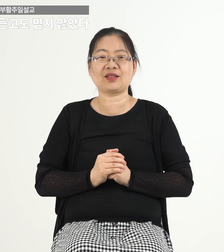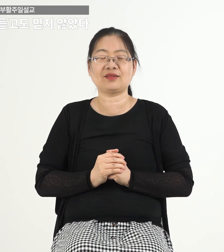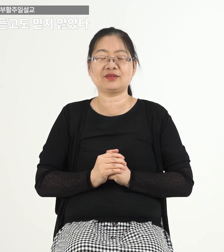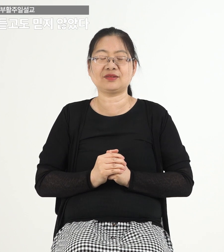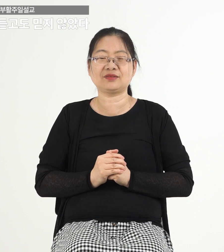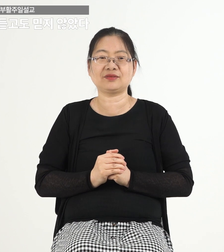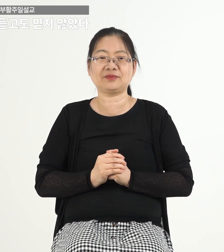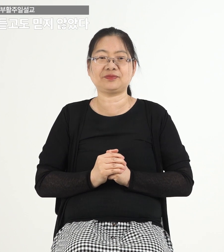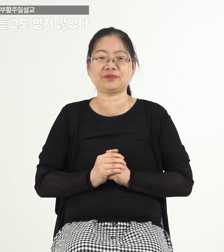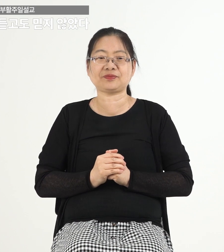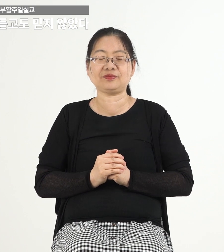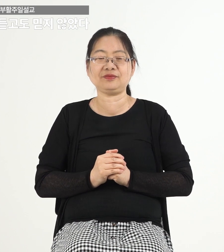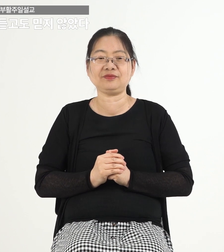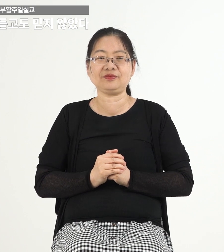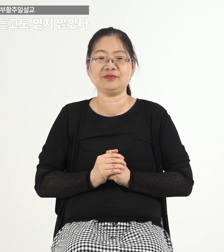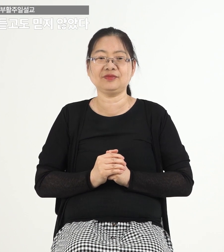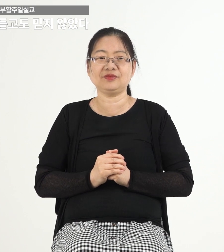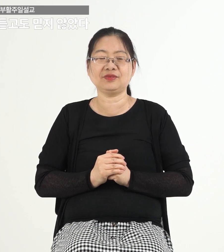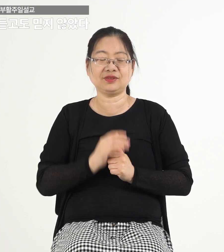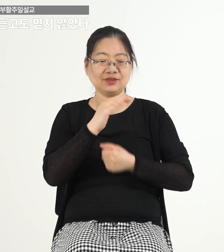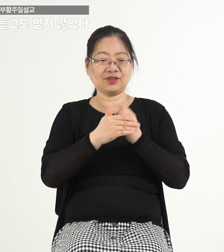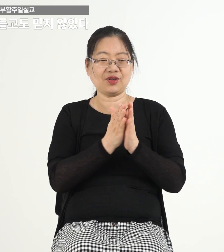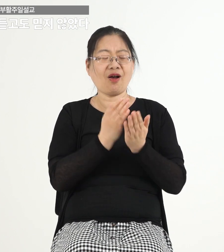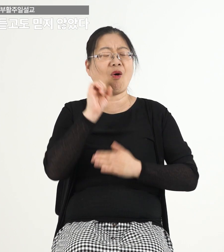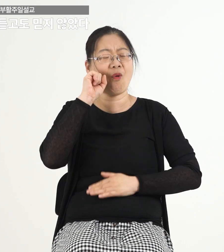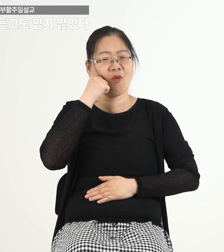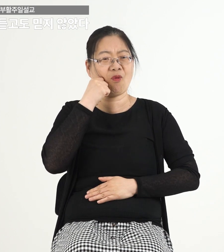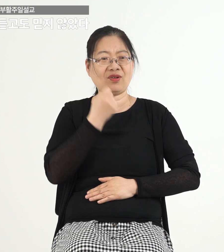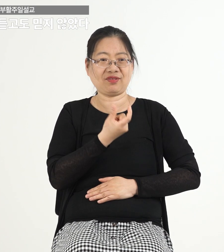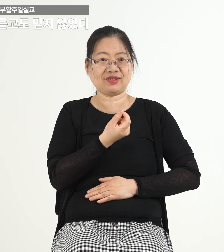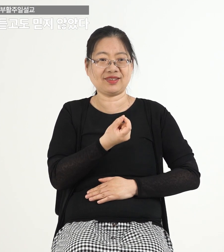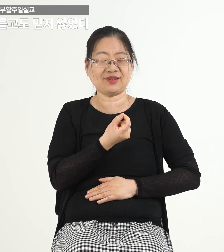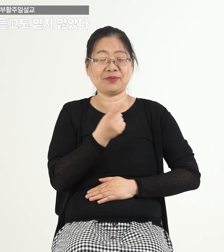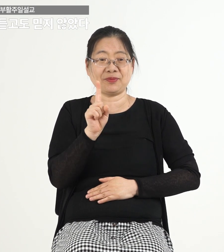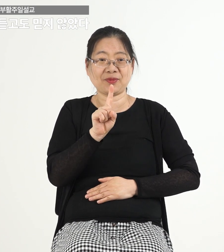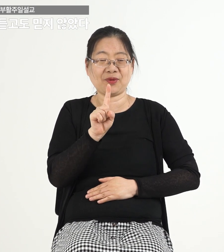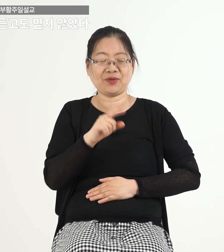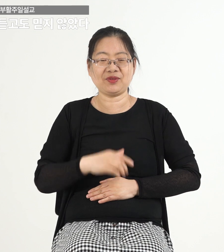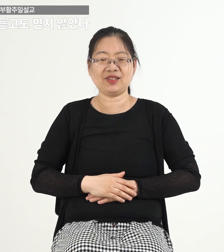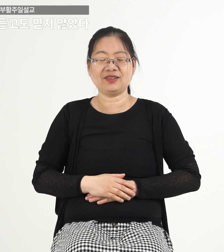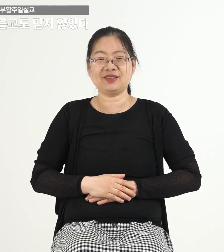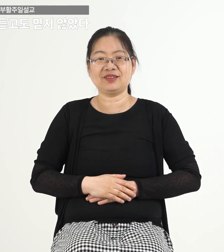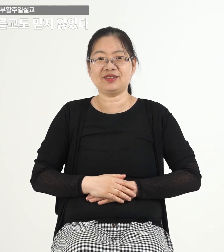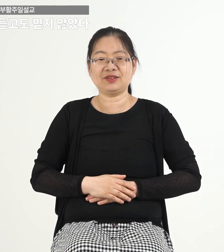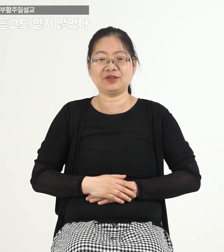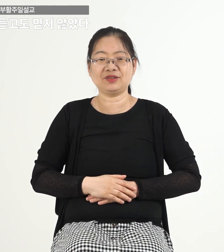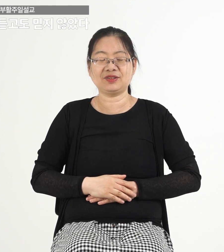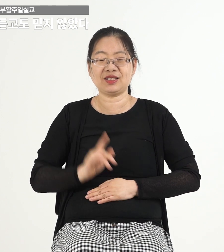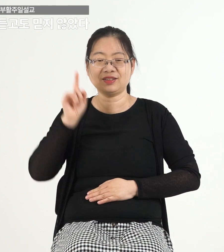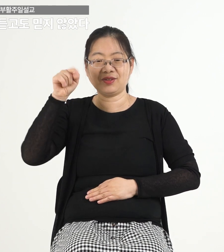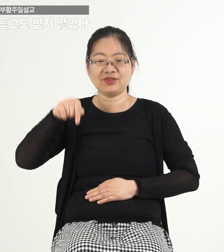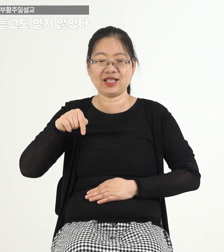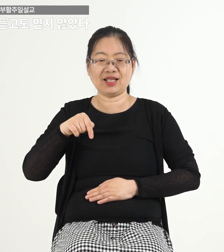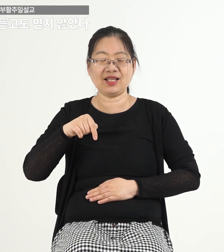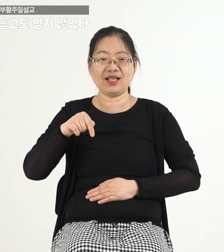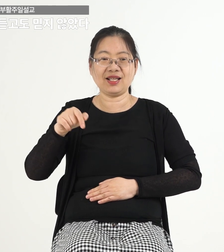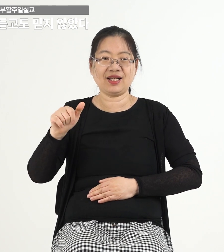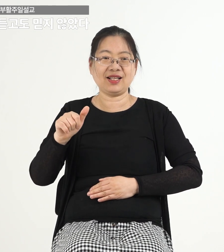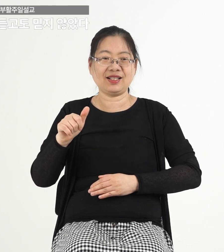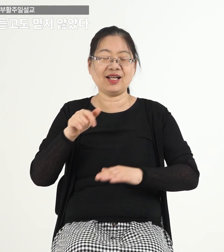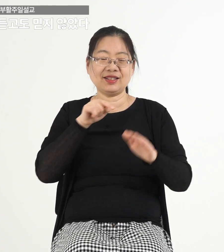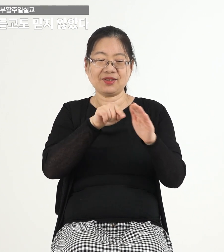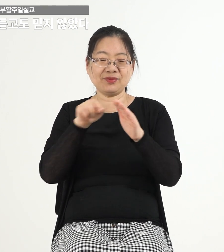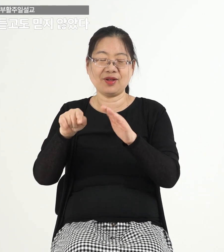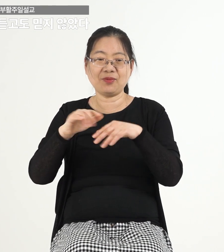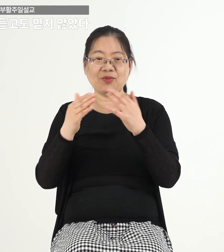이게 이제 참 성경의 어려운 지점입니다. 아니 뭐 천하에 다니면서